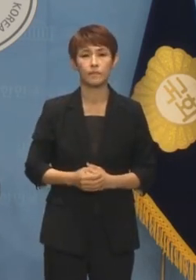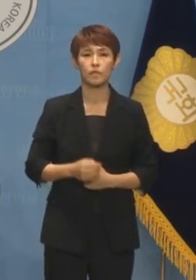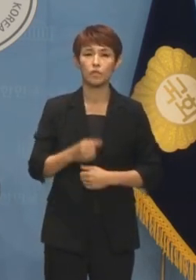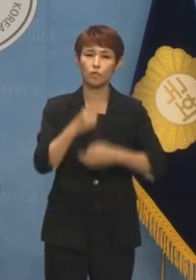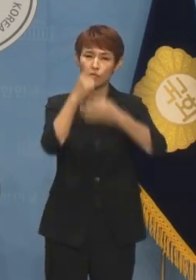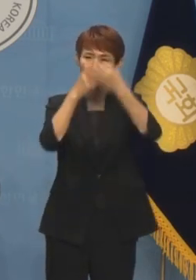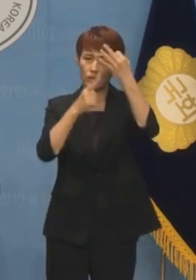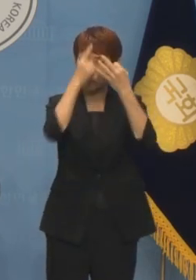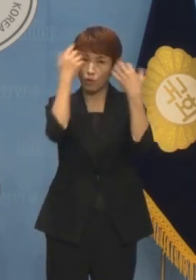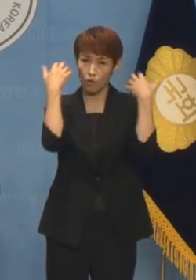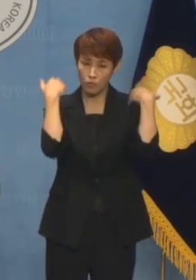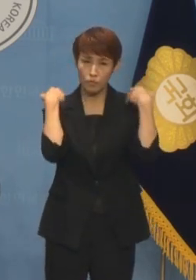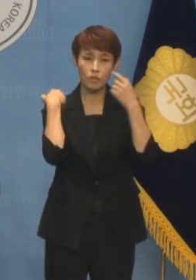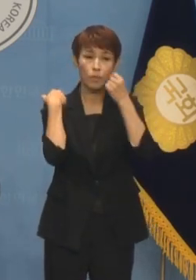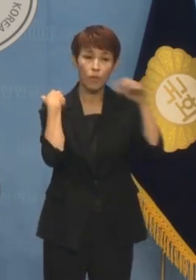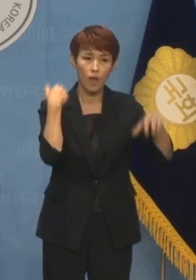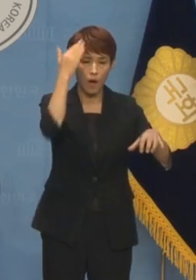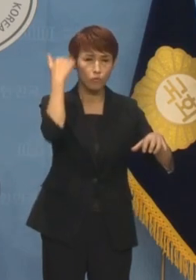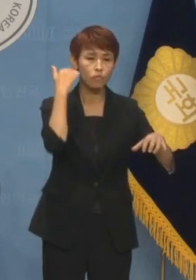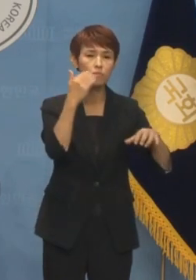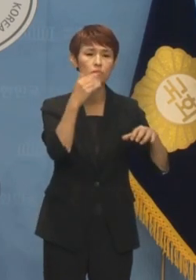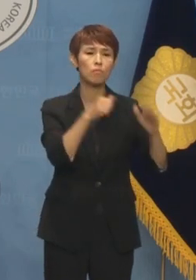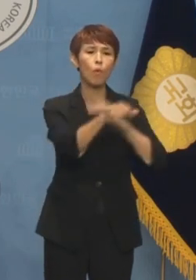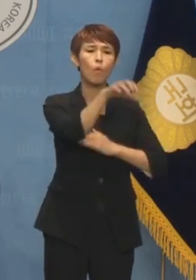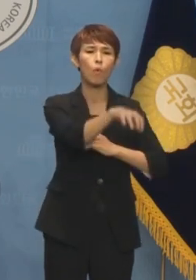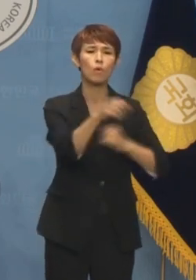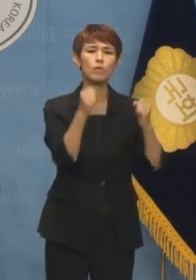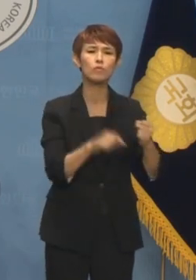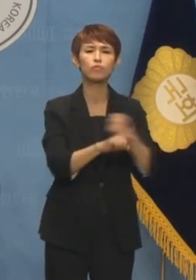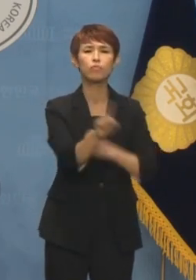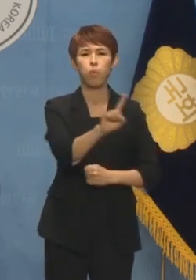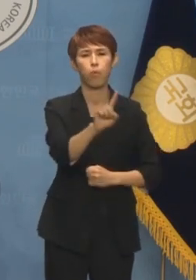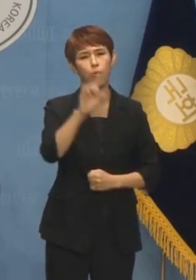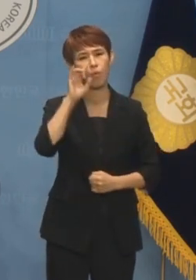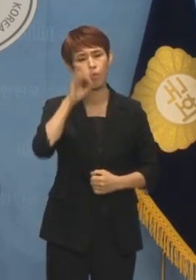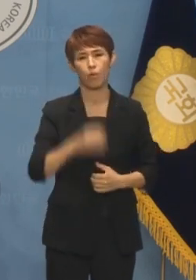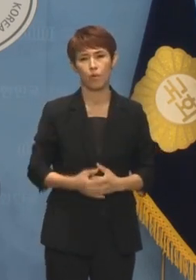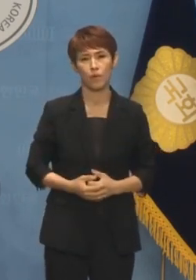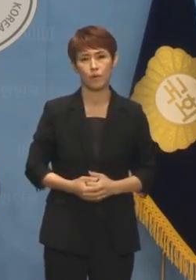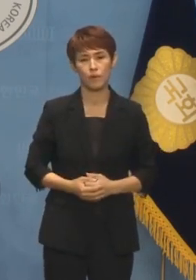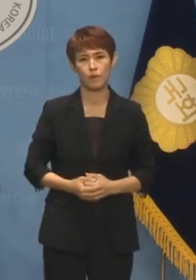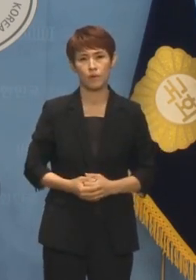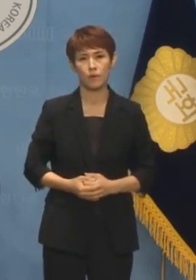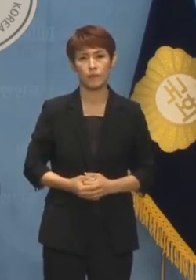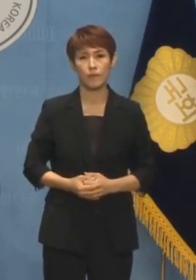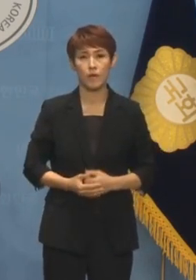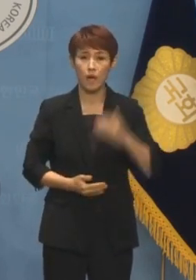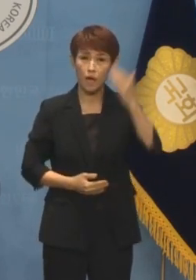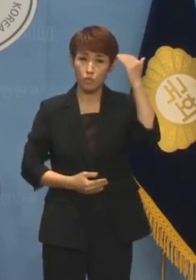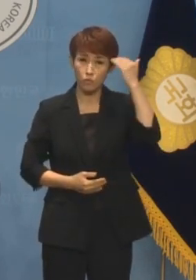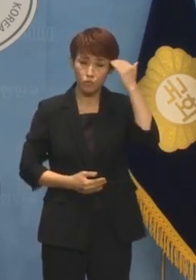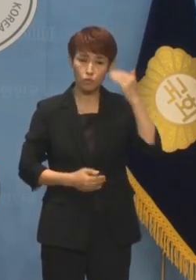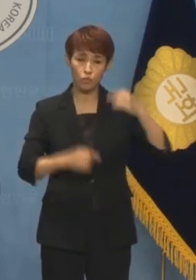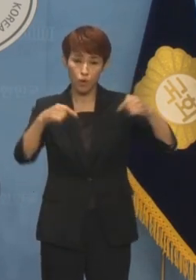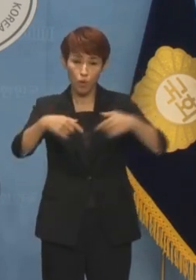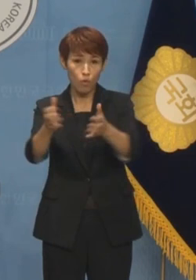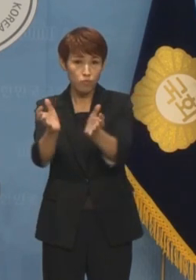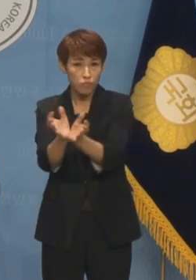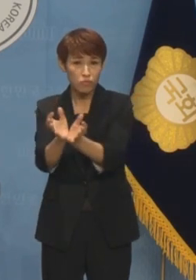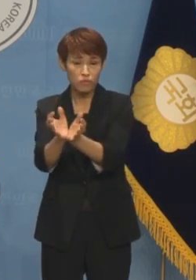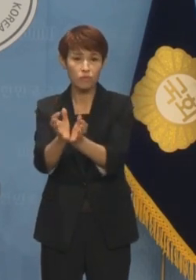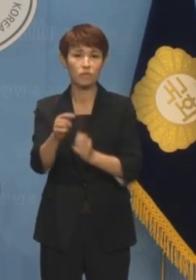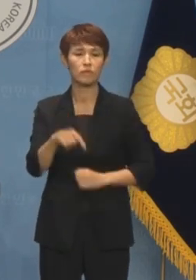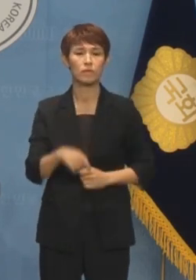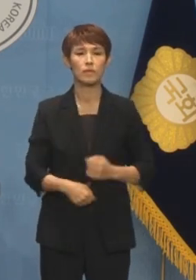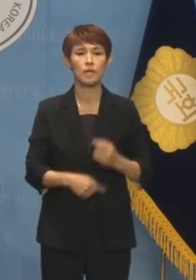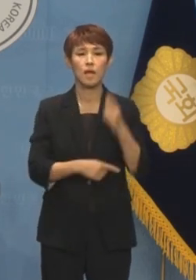정부나 주일 한국 대사관은 왜 존재하는지 묻고 싶습니다. 심지어 한국 외교부는